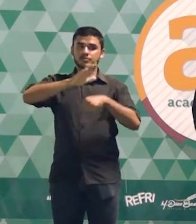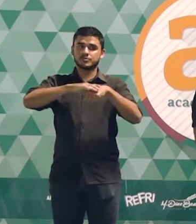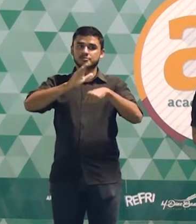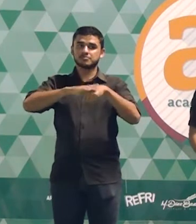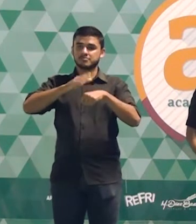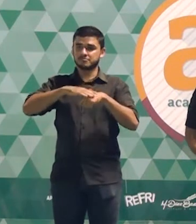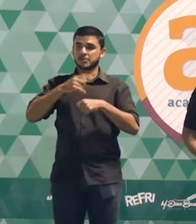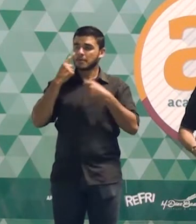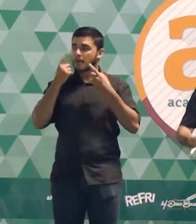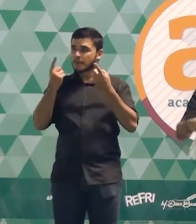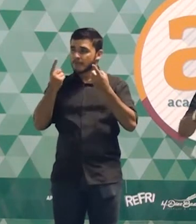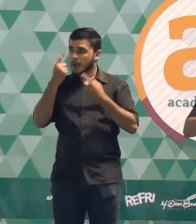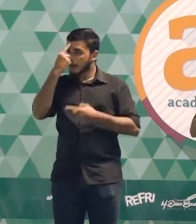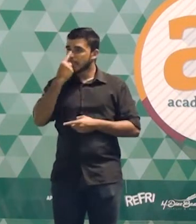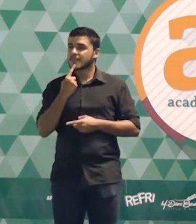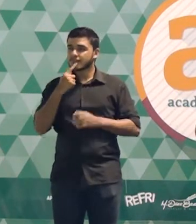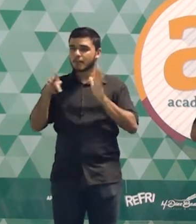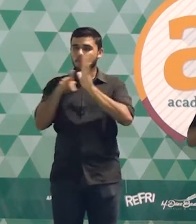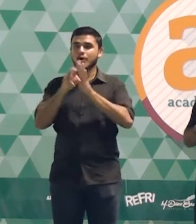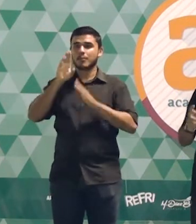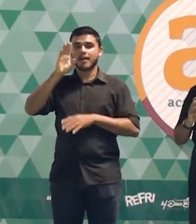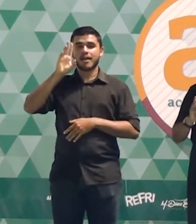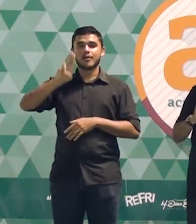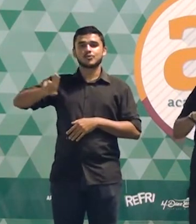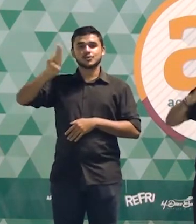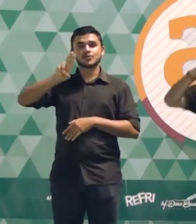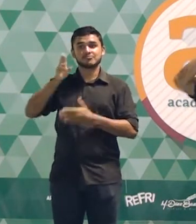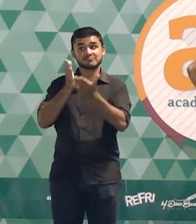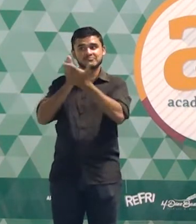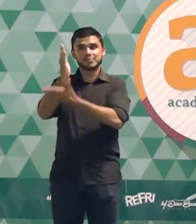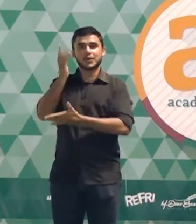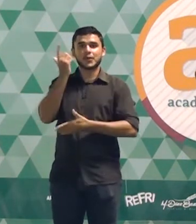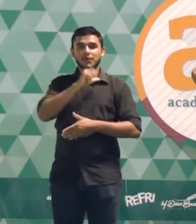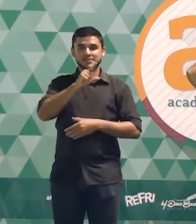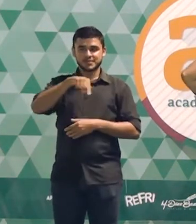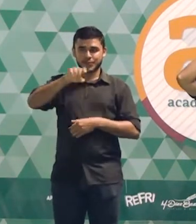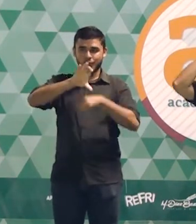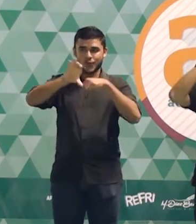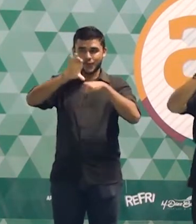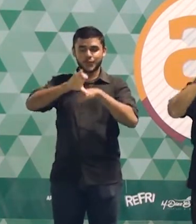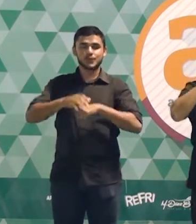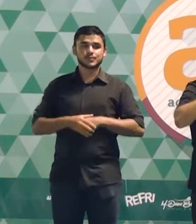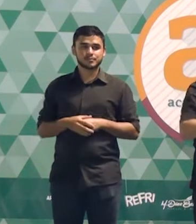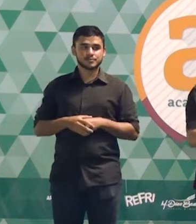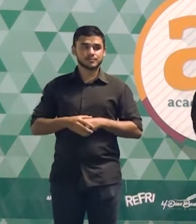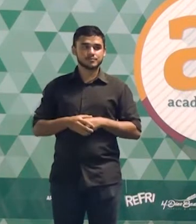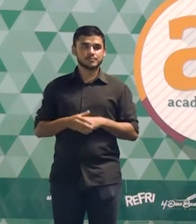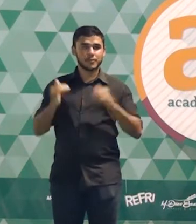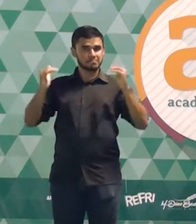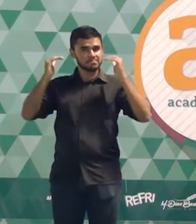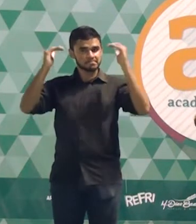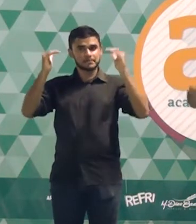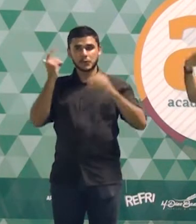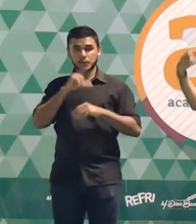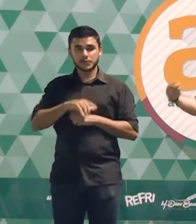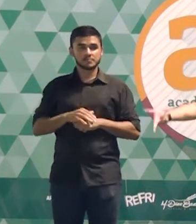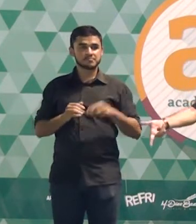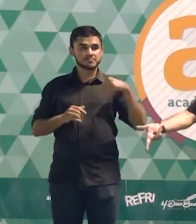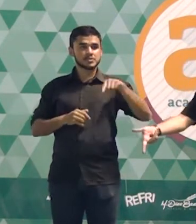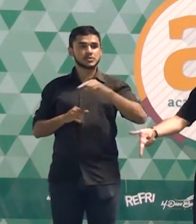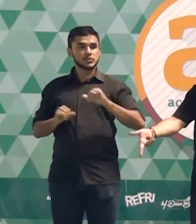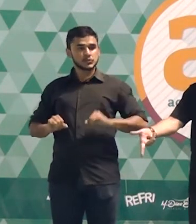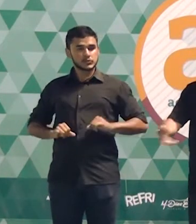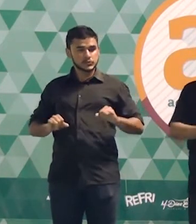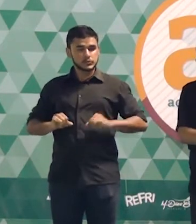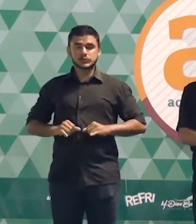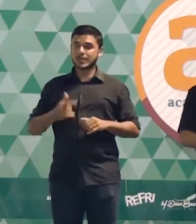universitário. Vocês estão com cara de universitário. Estão com jeito de universitário. Aquela coisa assim, sofrida,